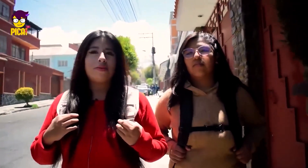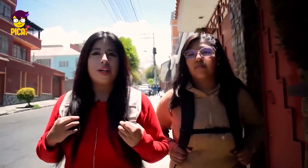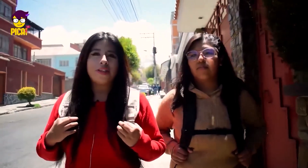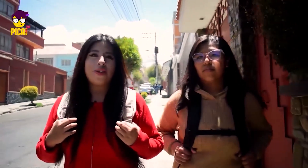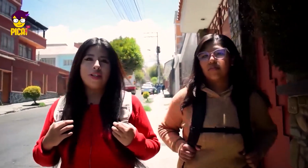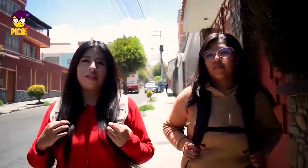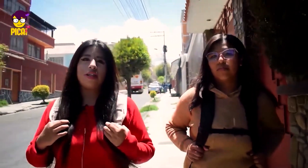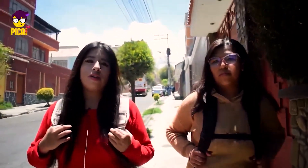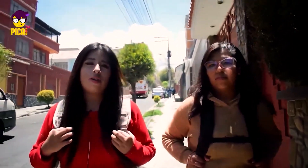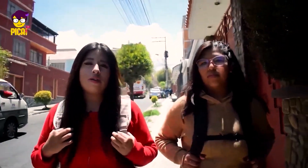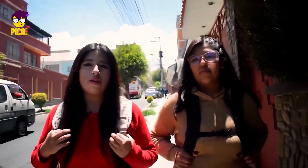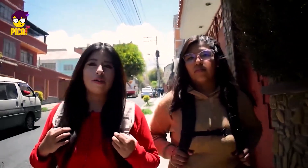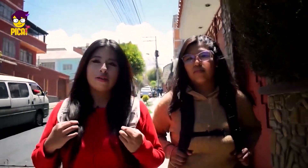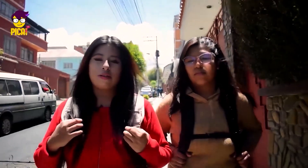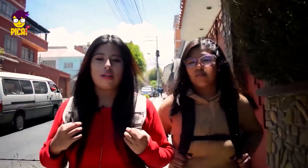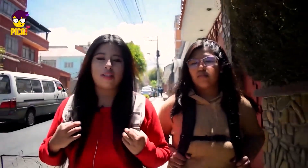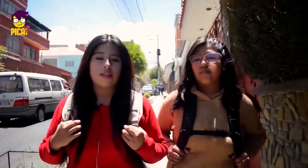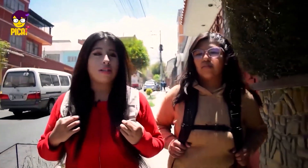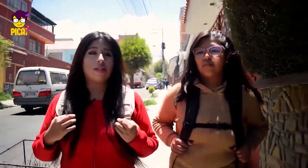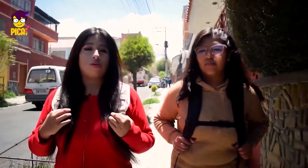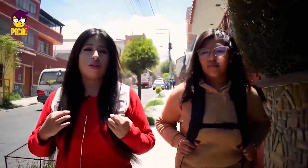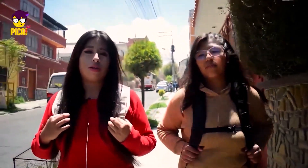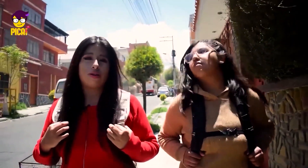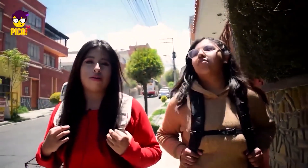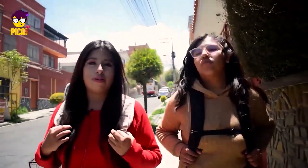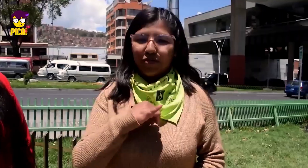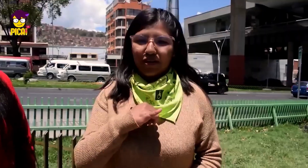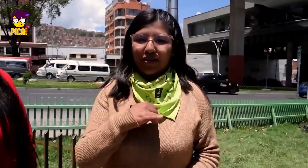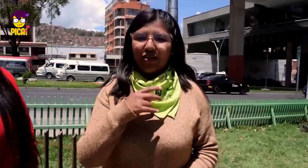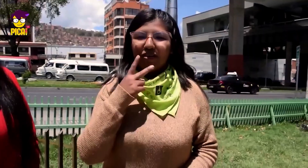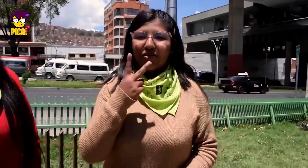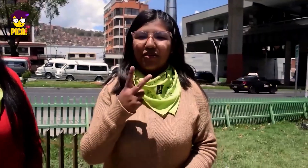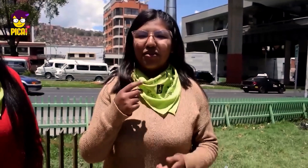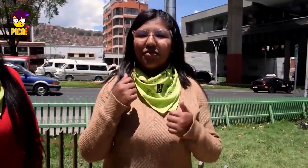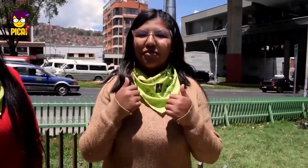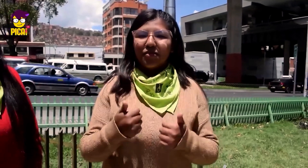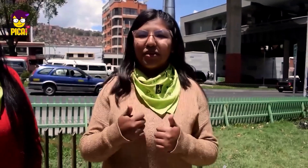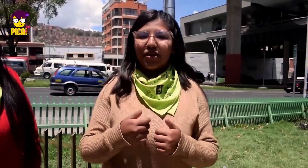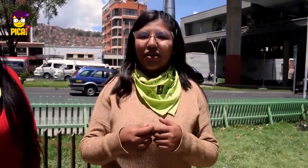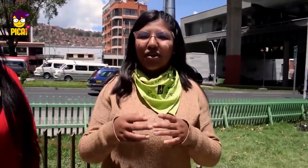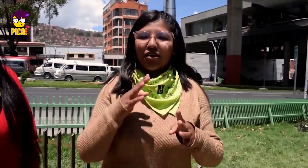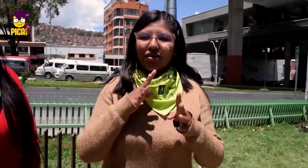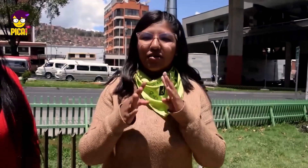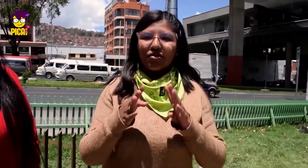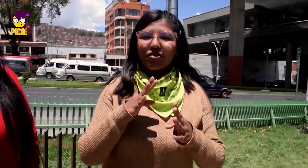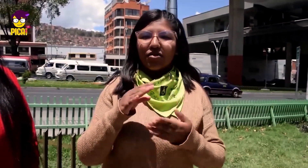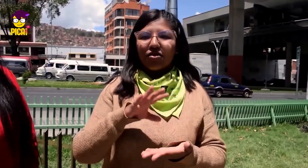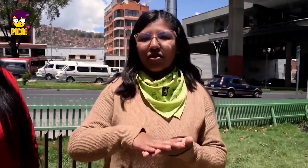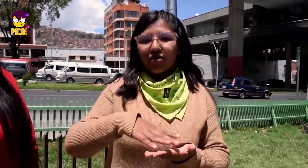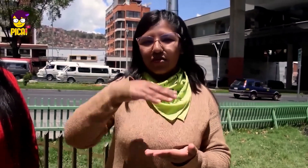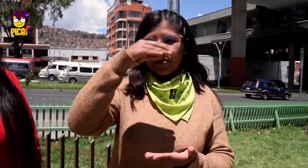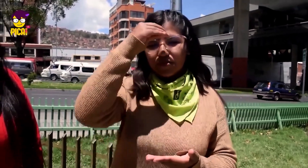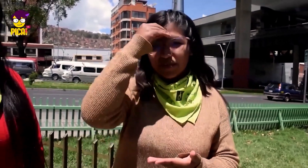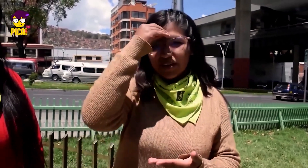más difícil si no estás en su entorno. Yo quiero ver, ¿no? Que todas las